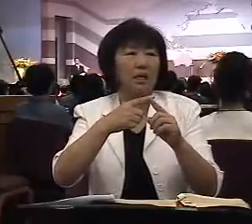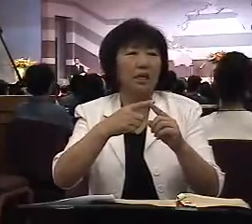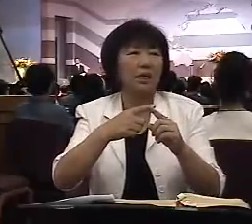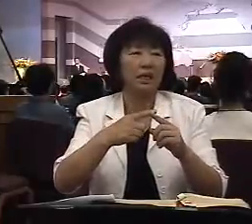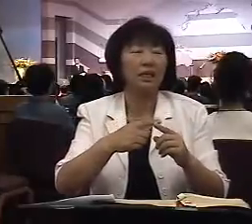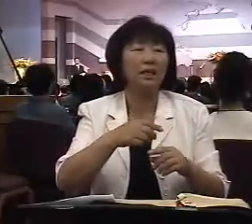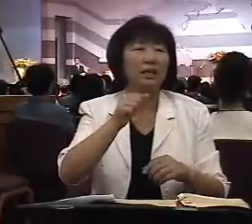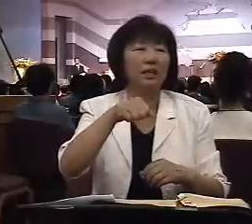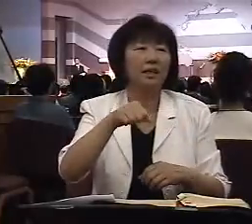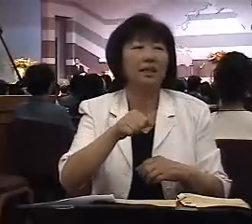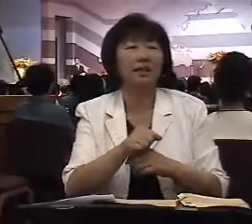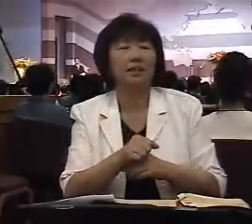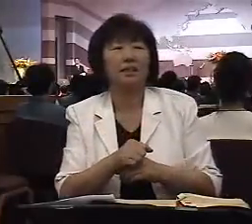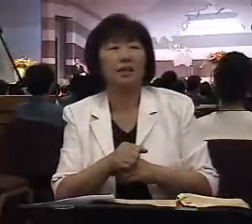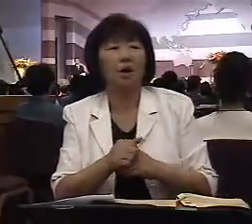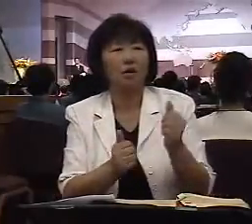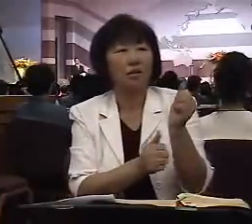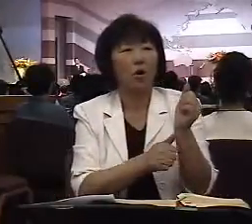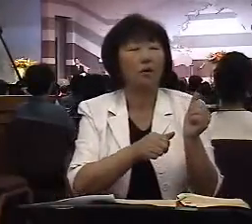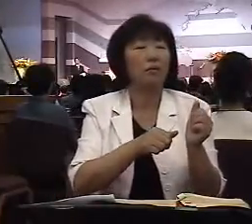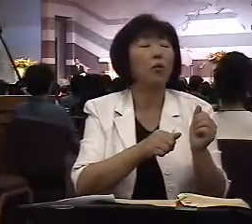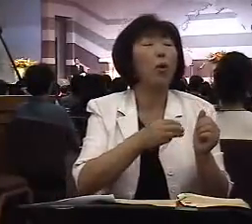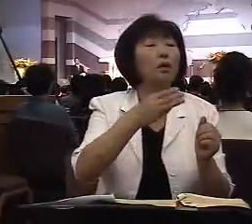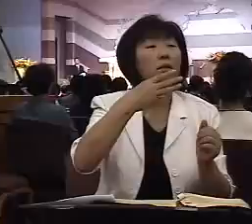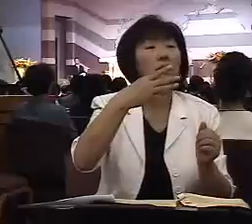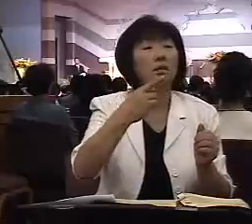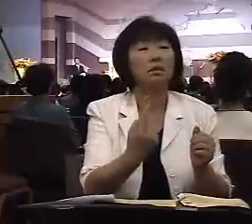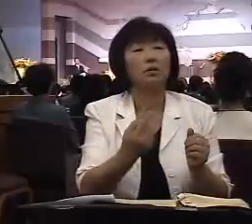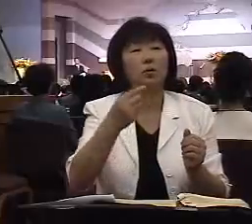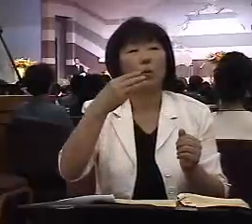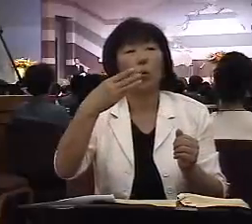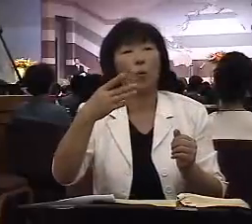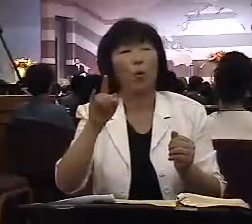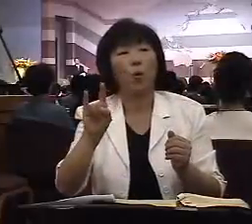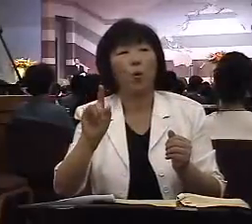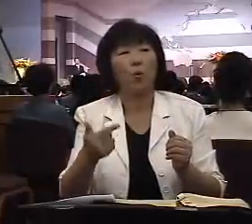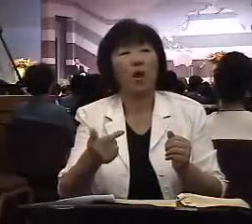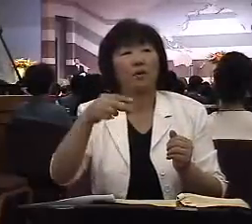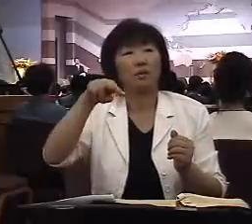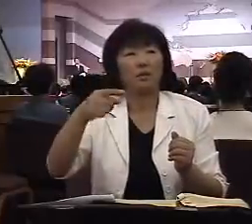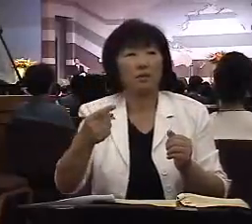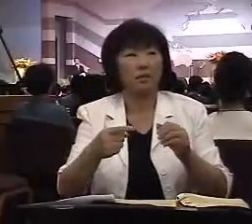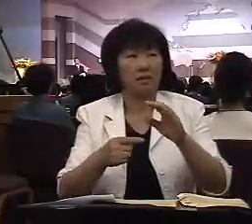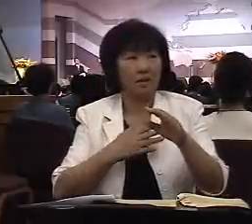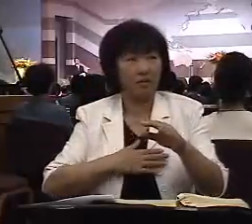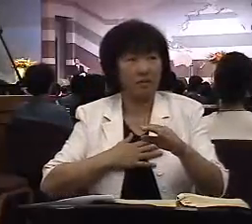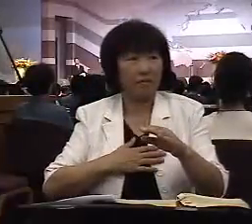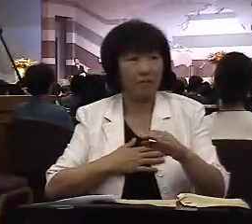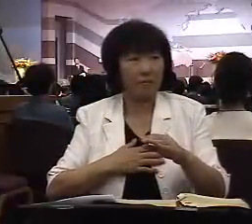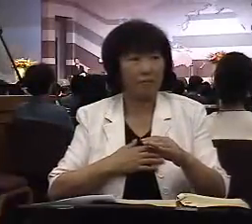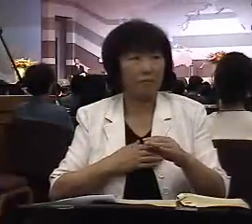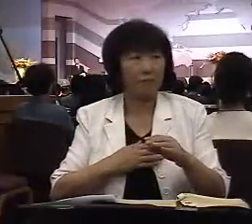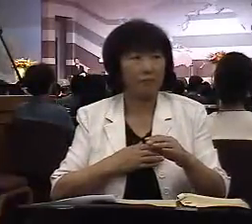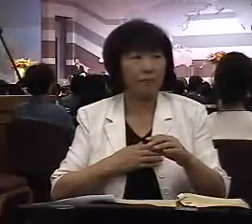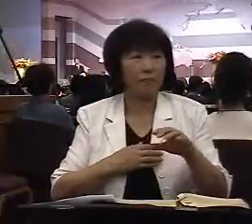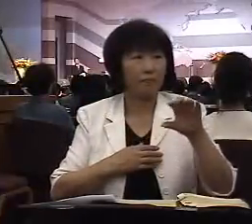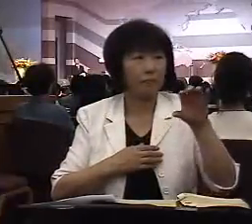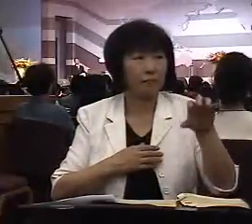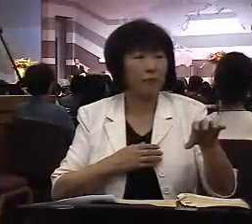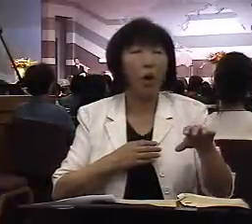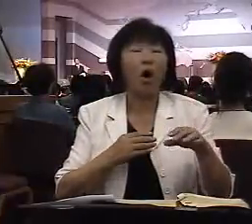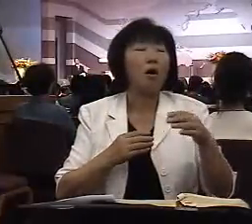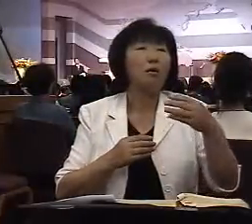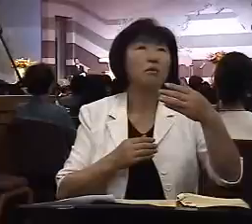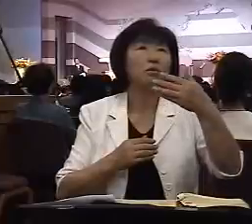하나님의 나라가 주님의 나라가 주님 오시는 날까지 정말 확장되는 영광이 주님의 교회에 임할 수 있기를